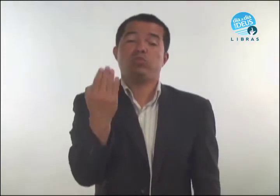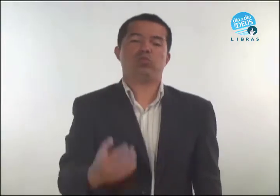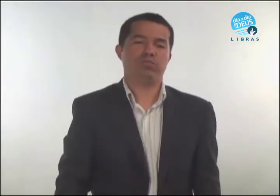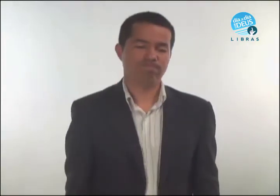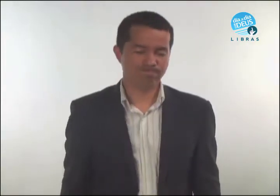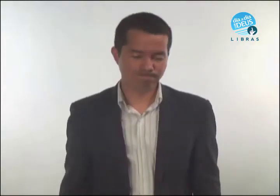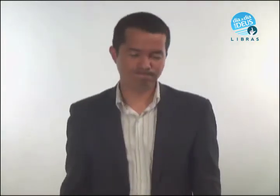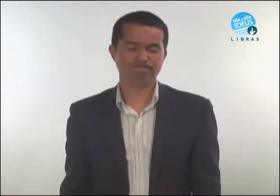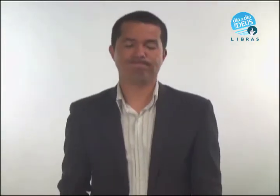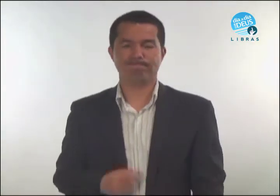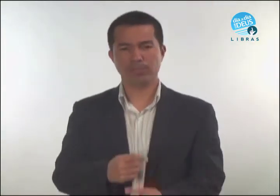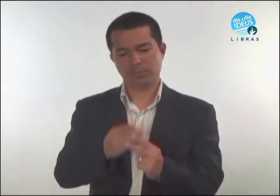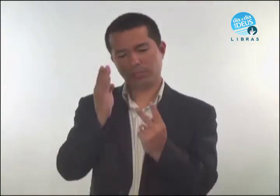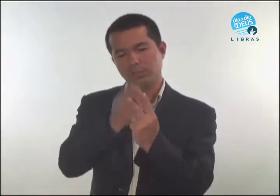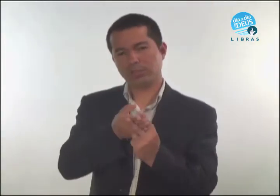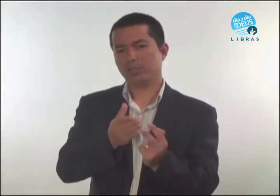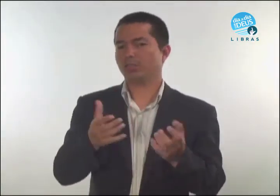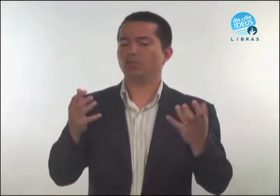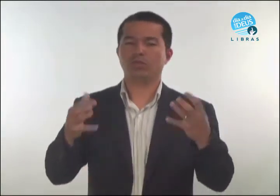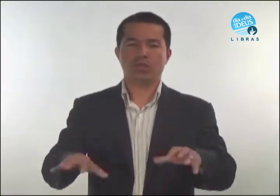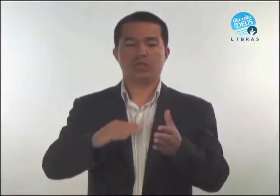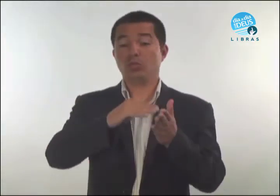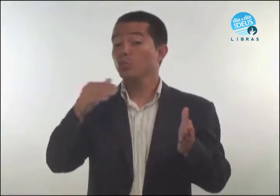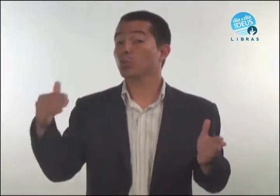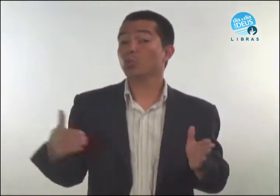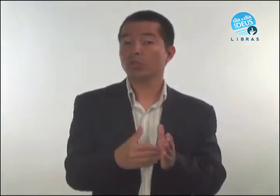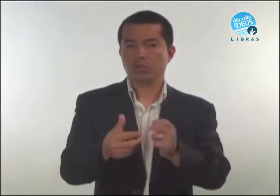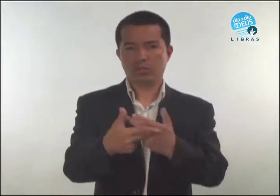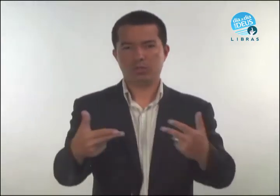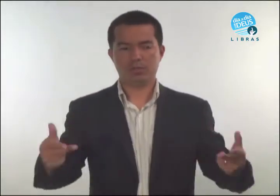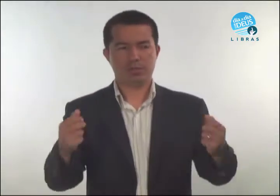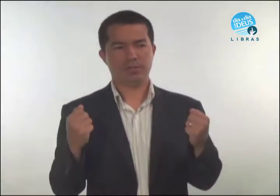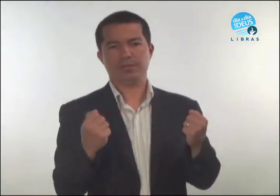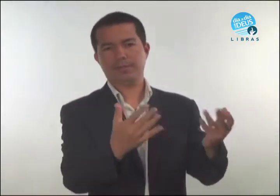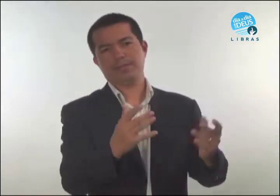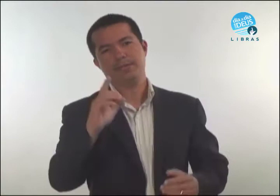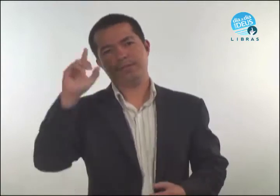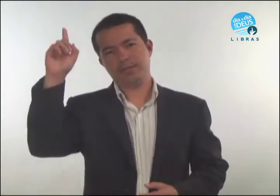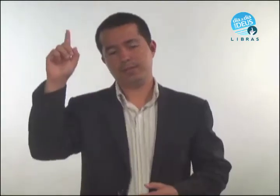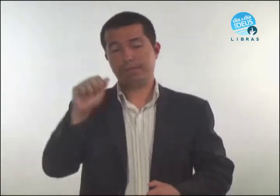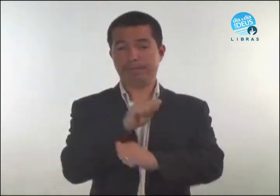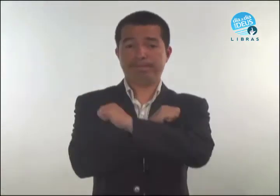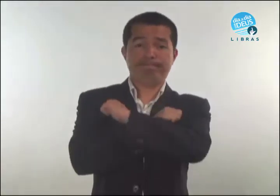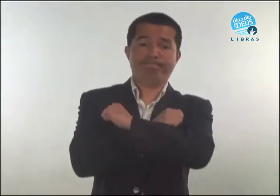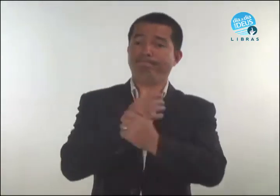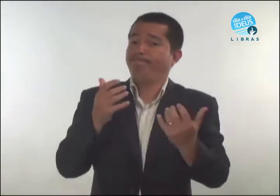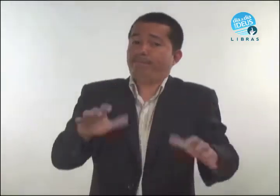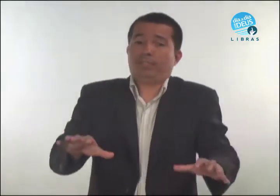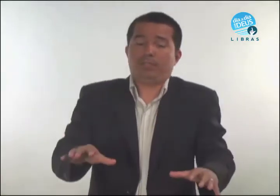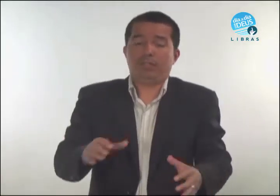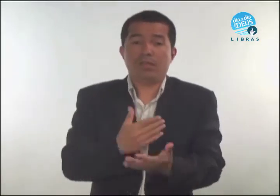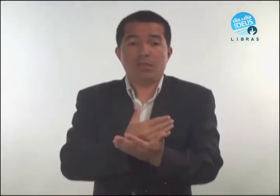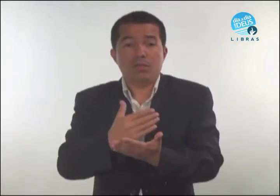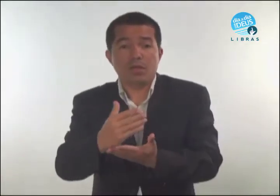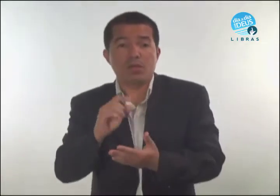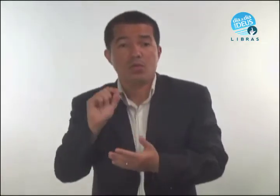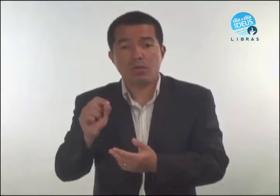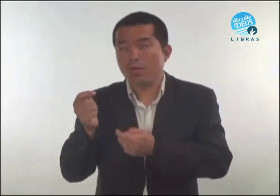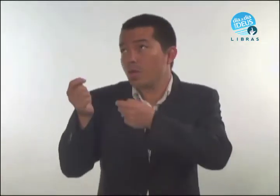hipocrisia, porque na verdade eu não estou disposto a colocar a minha vida na mão de Deus. E aí a gente começa a